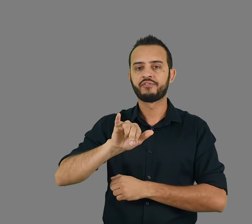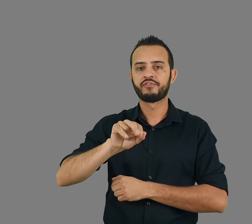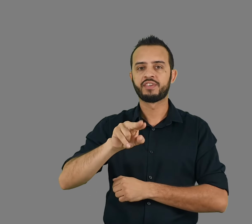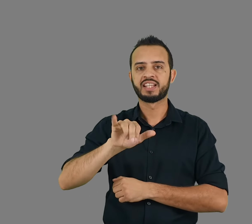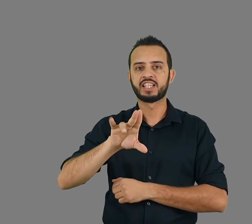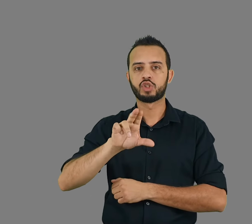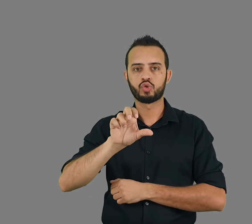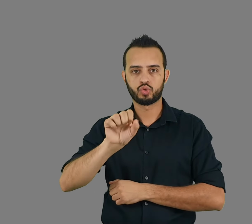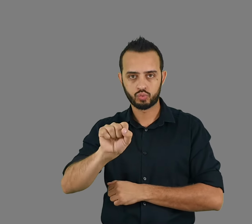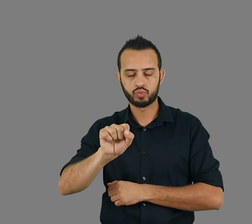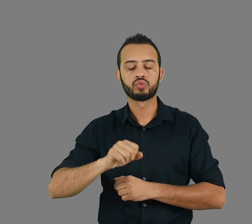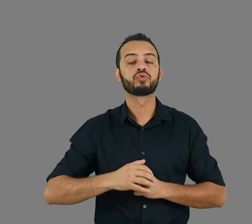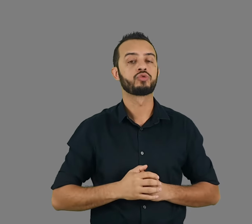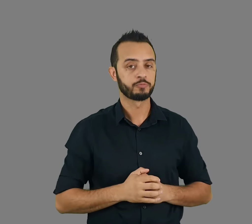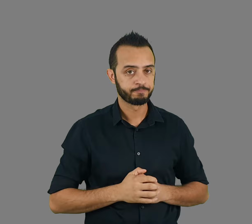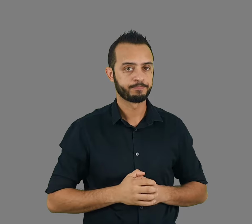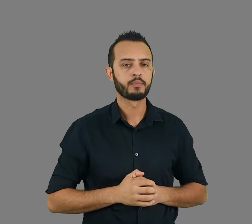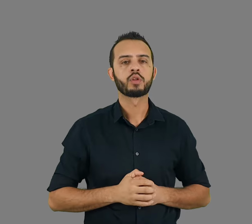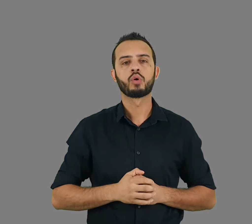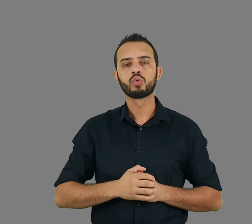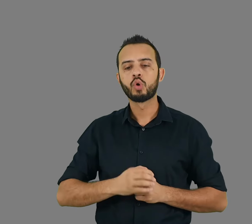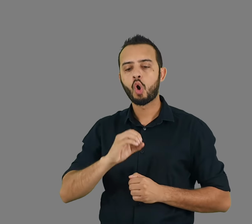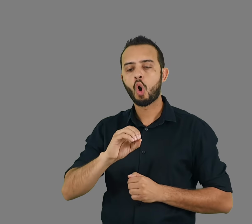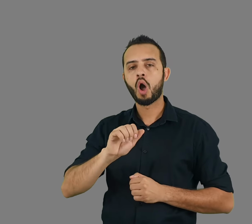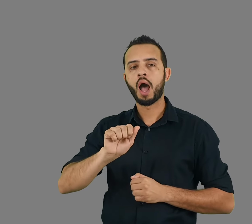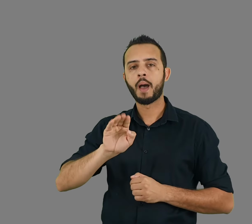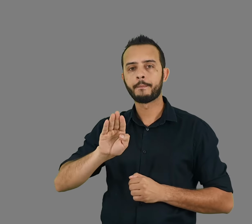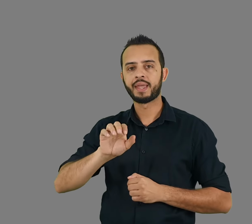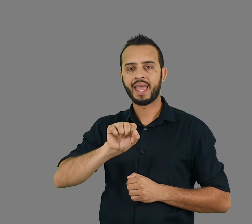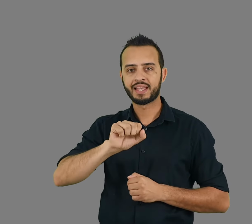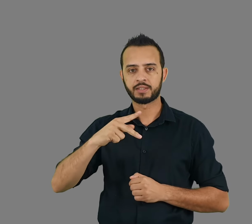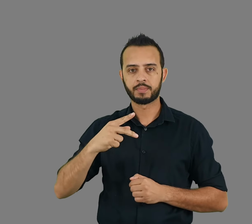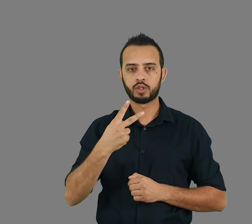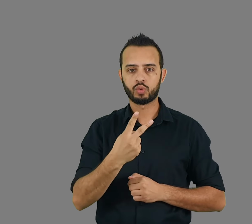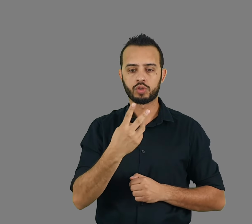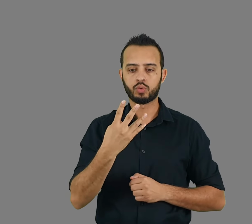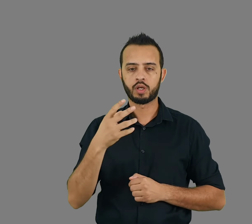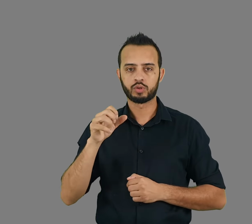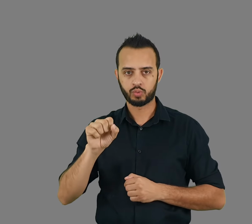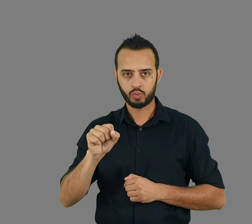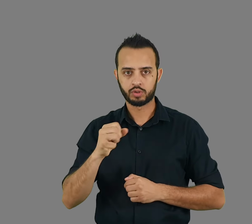Cascone, OAB SP 248-32